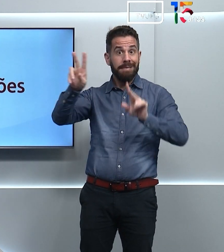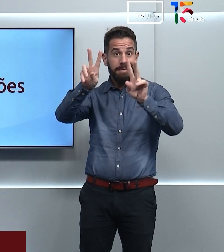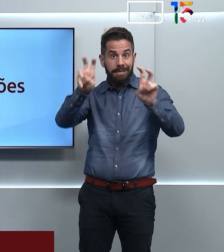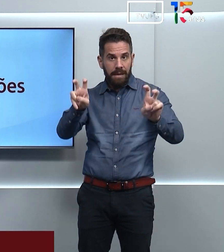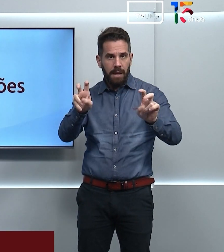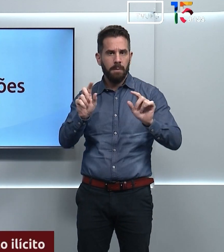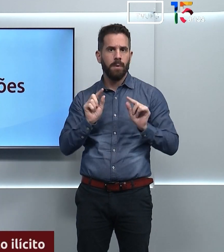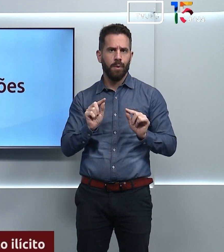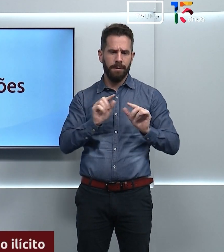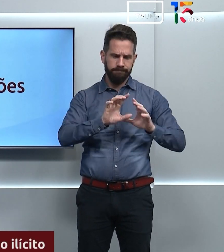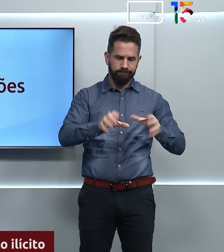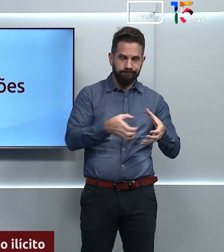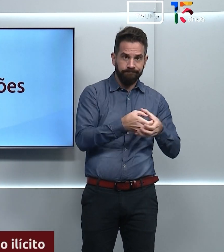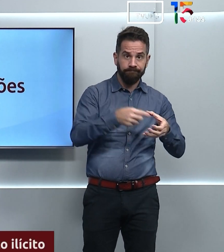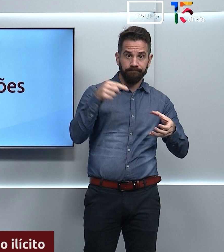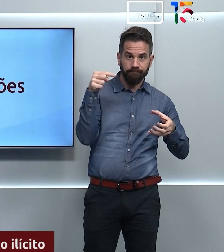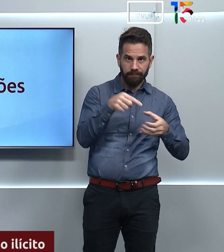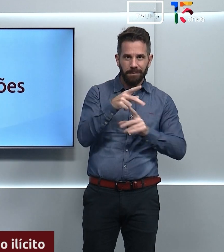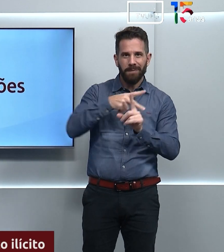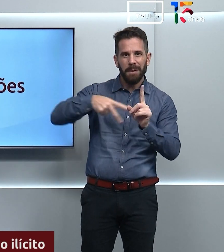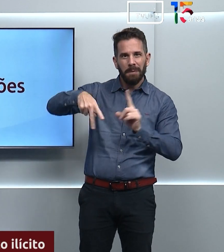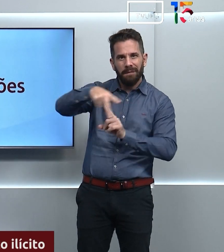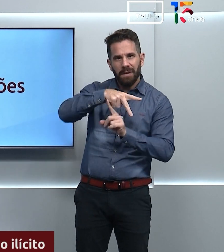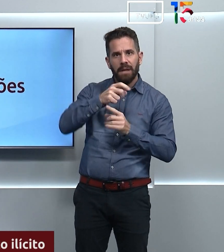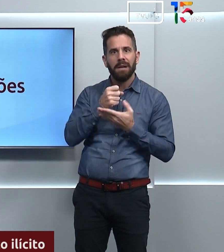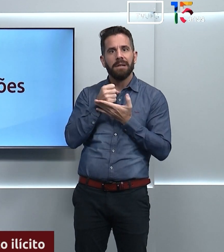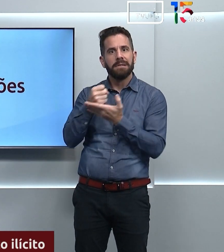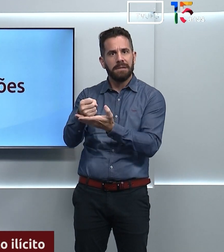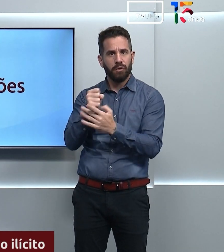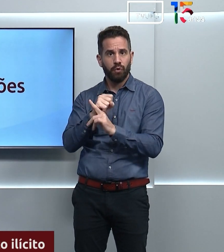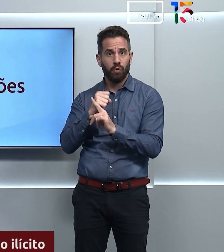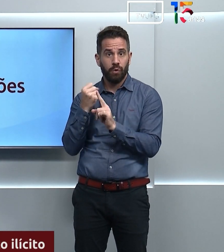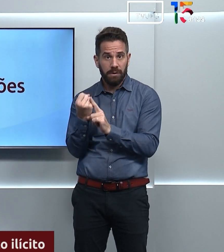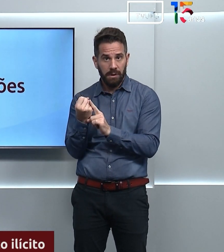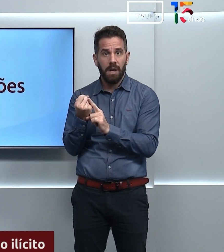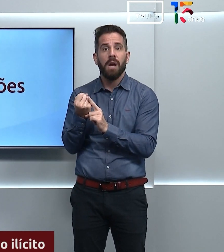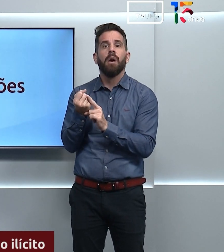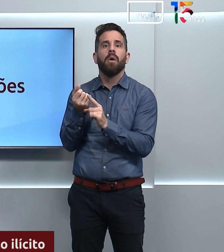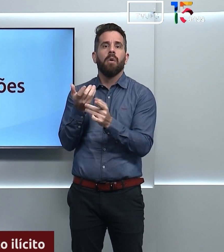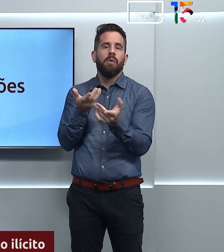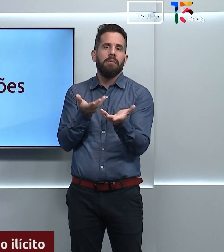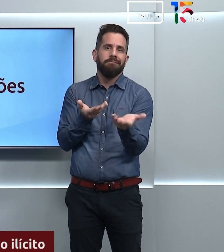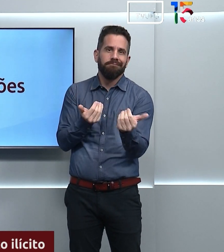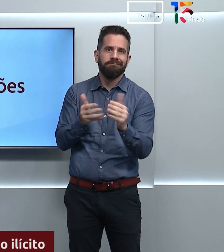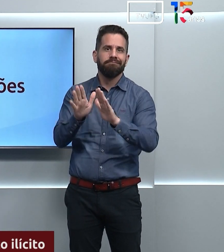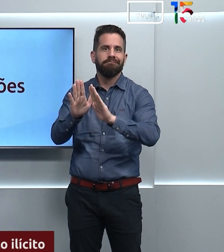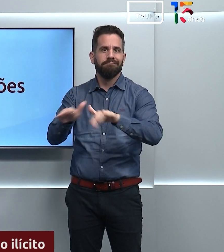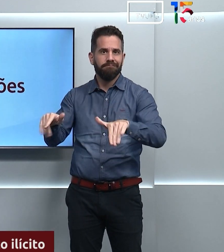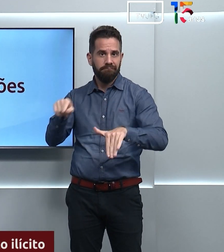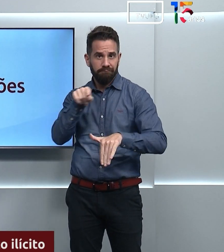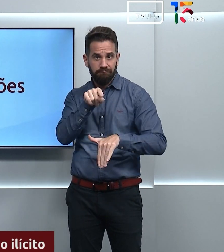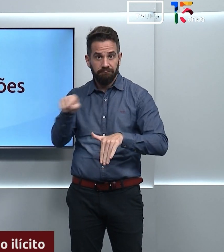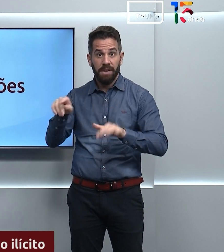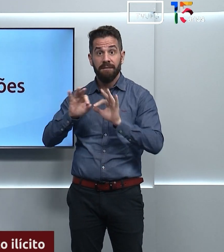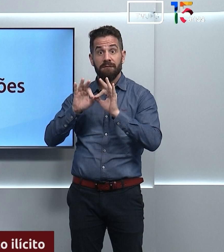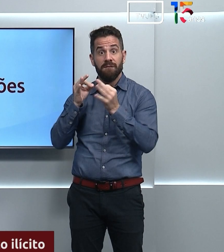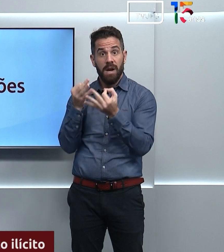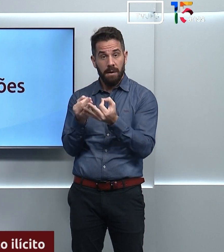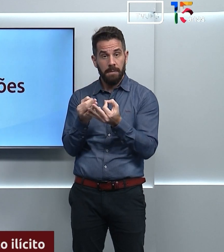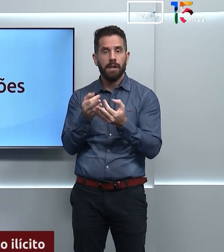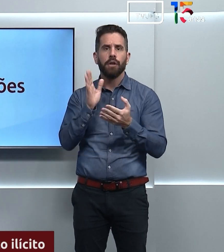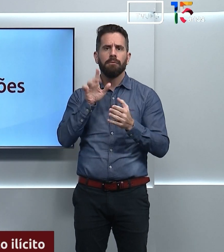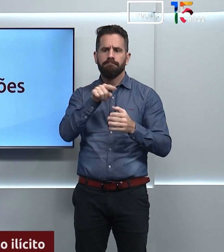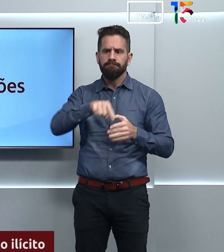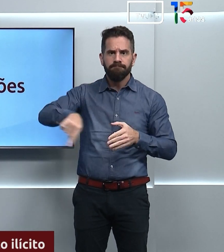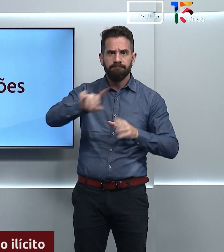assunto. A Comissão de Previdência, Assistência Social, Infância, Adolescência e Família aprovou um projeto